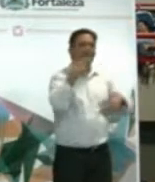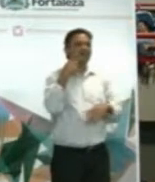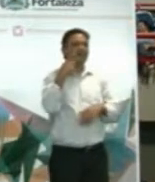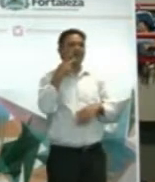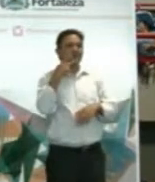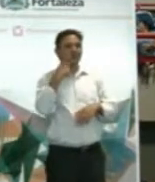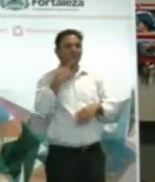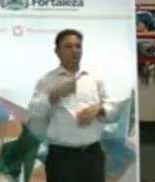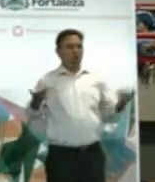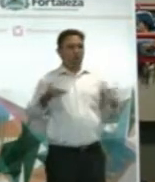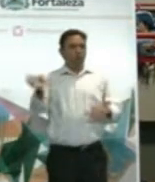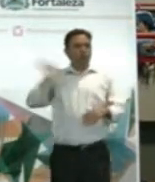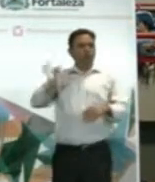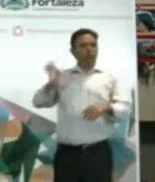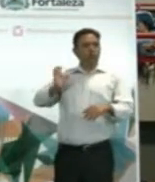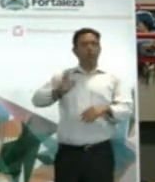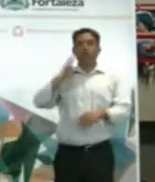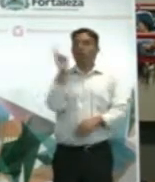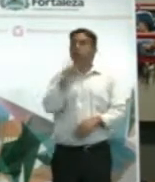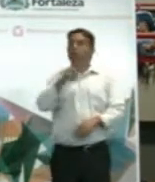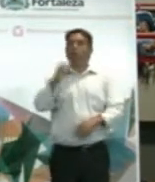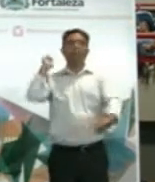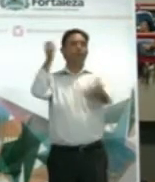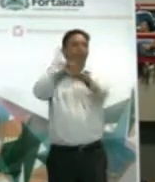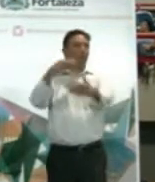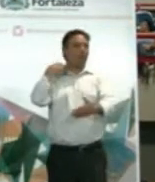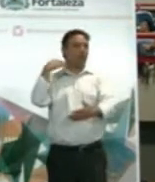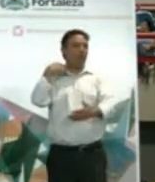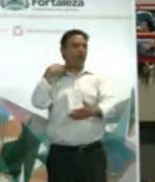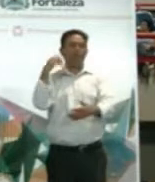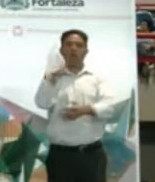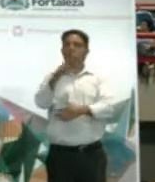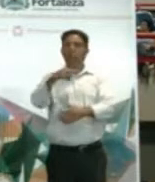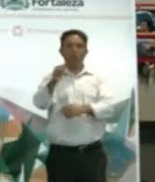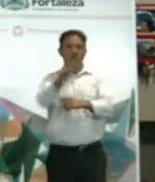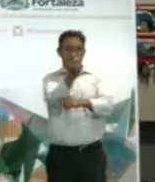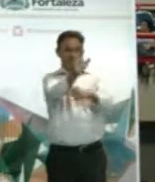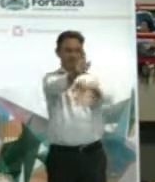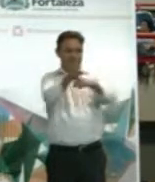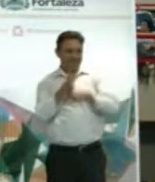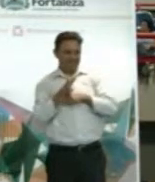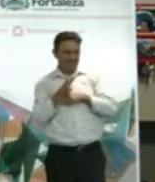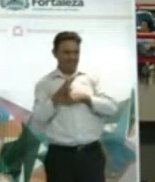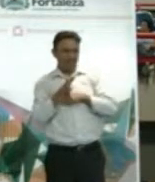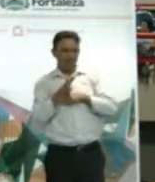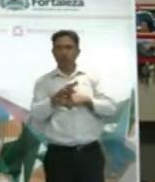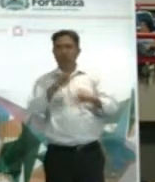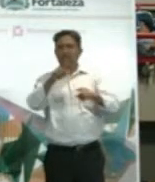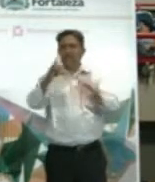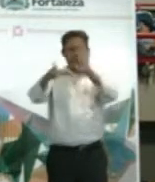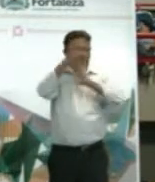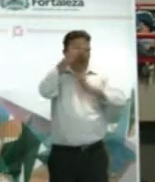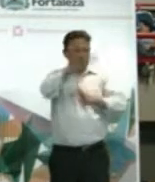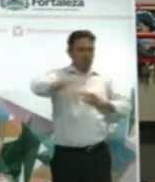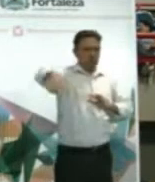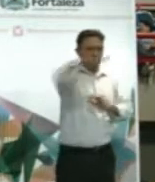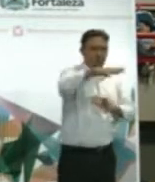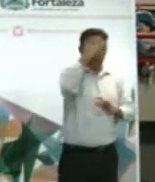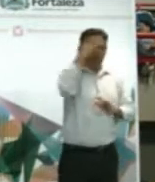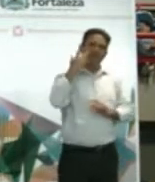ditadura militar, nunca pagaram os bancos o dinheiro que pediram emprestado. grande pertencia ao povo brasileiro, ao